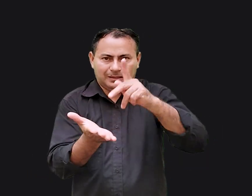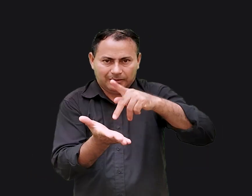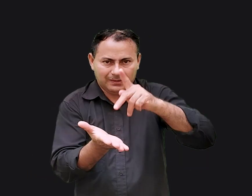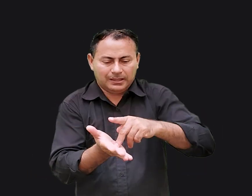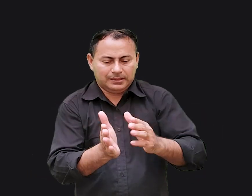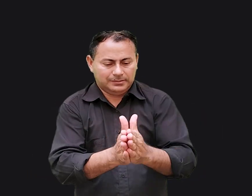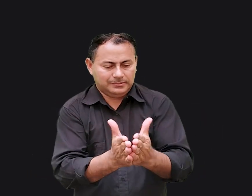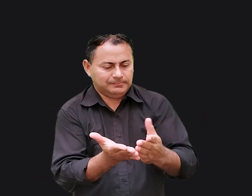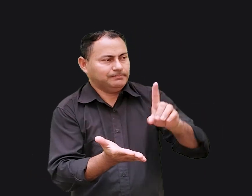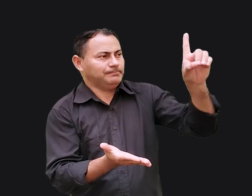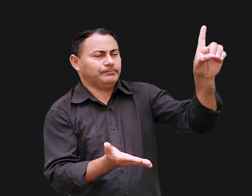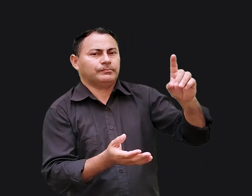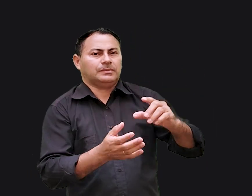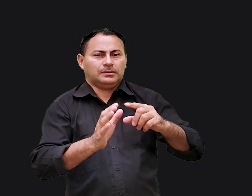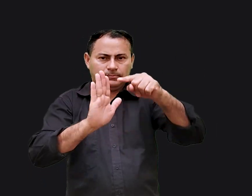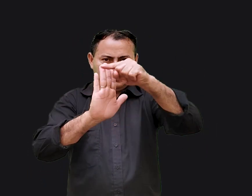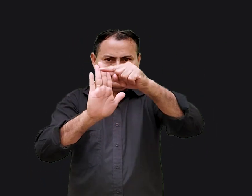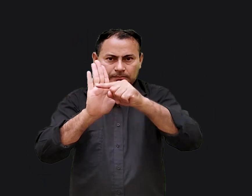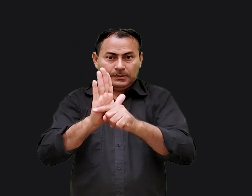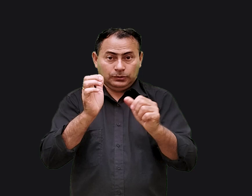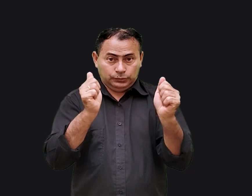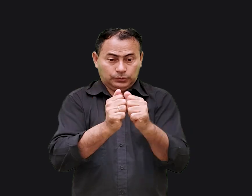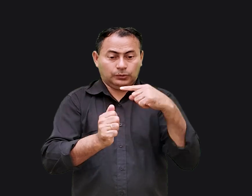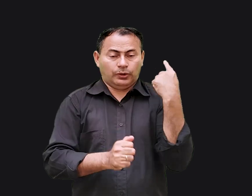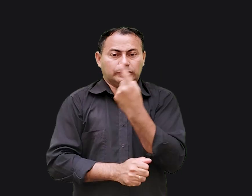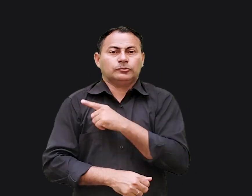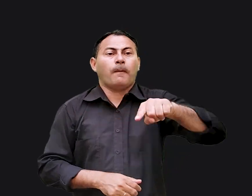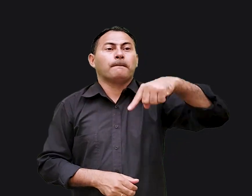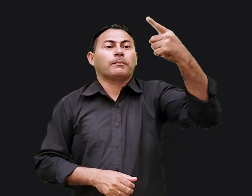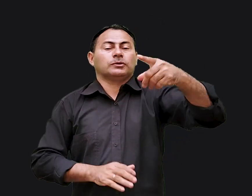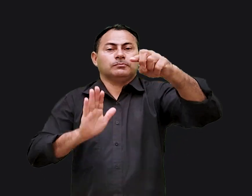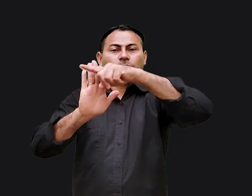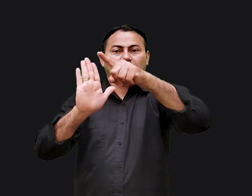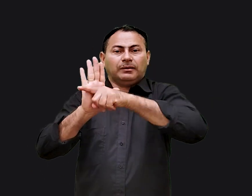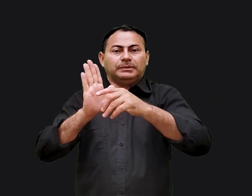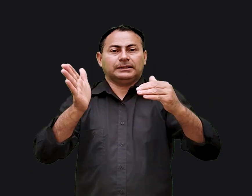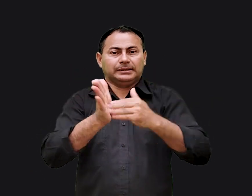verdades bíblicas. Programe-se para estar conosco no próximo programa. Até lá.